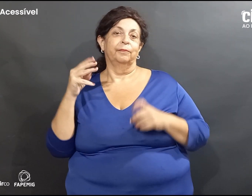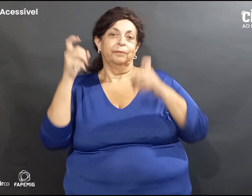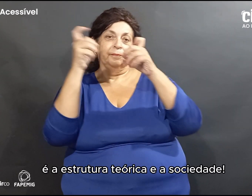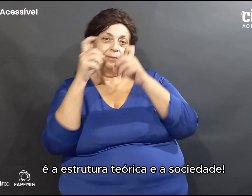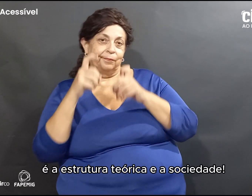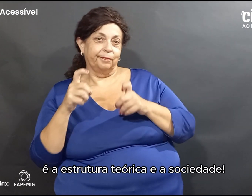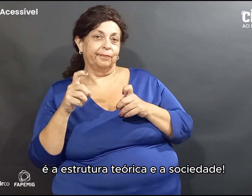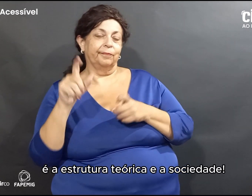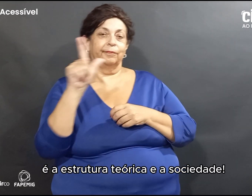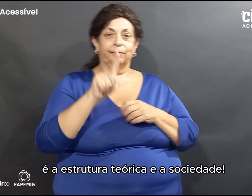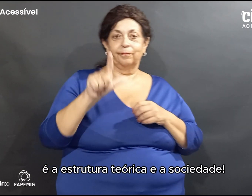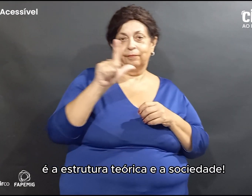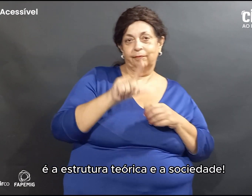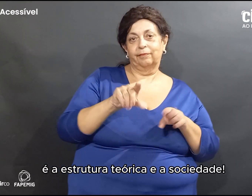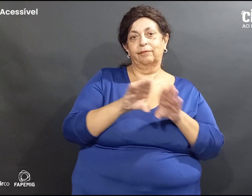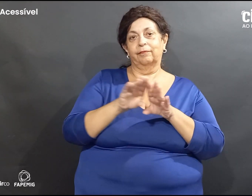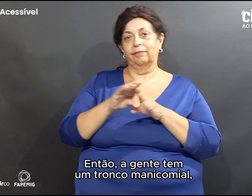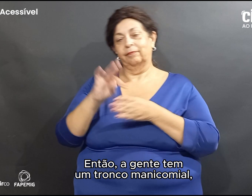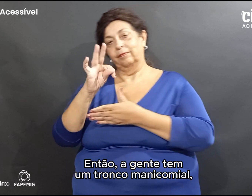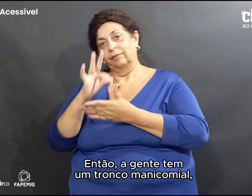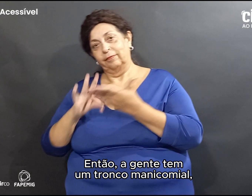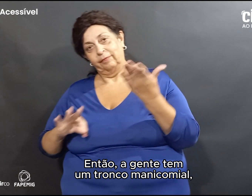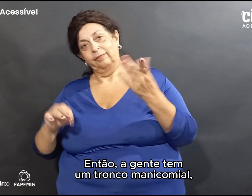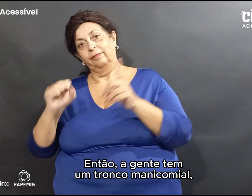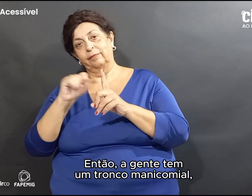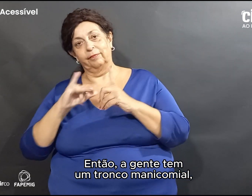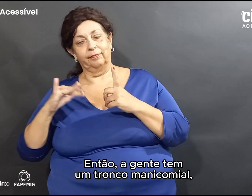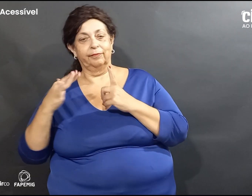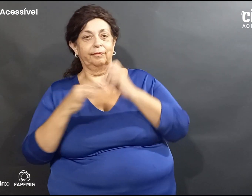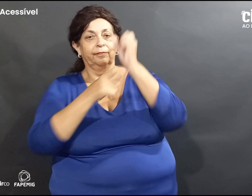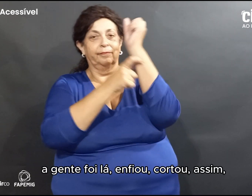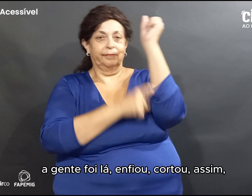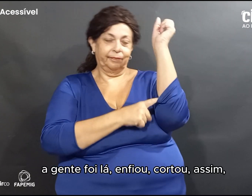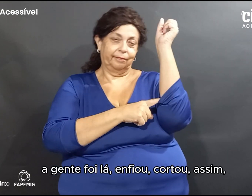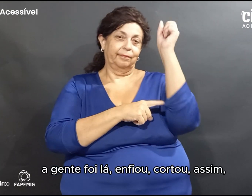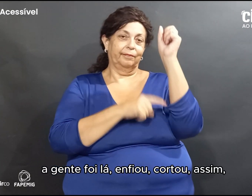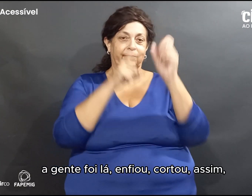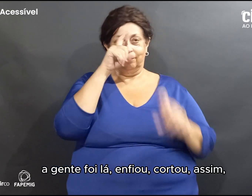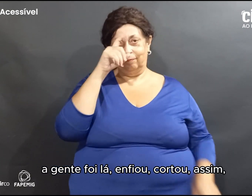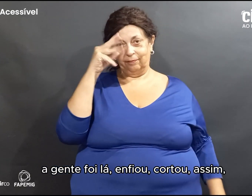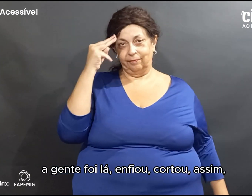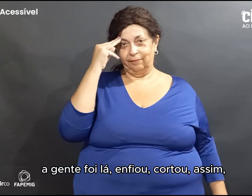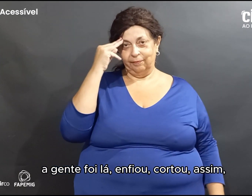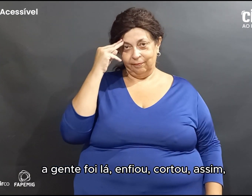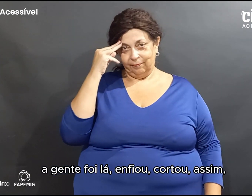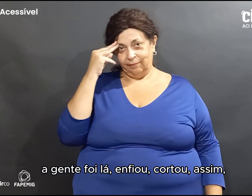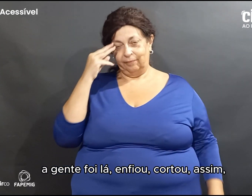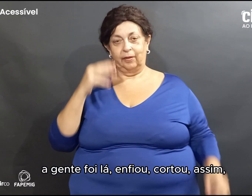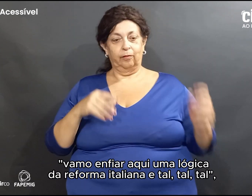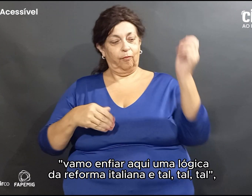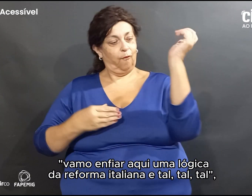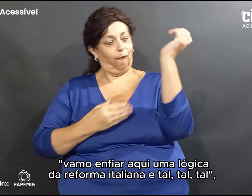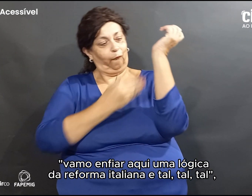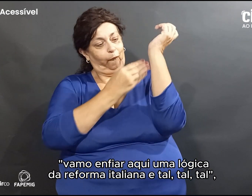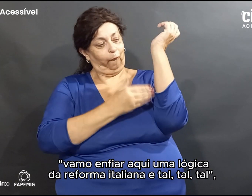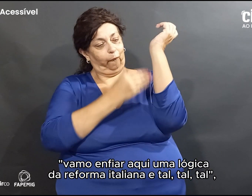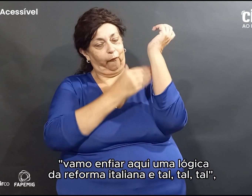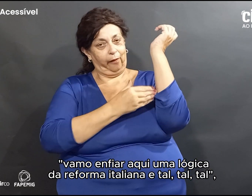é a estrutura teórica e a sociedade. Então, a gente tem um tronco manicomial, a gente foi lá, enfiou, cortou assim, vamos enfiar aqui uma lógica da